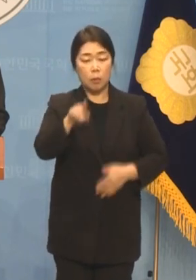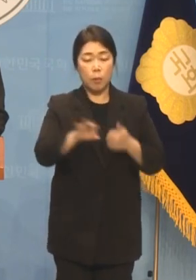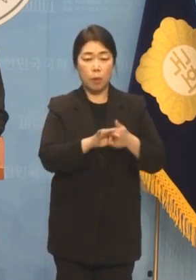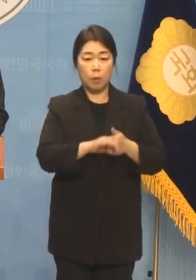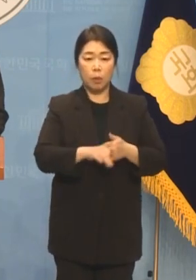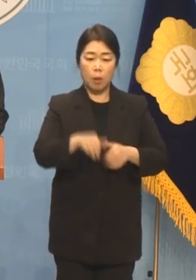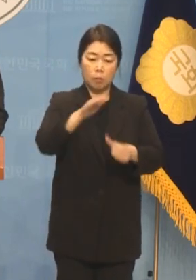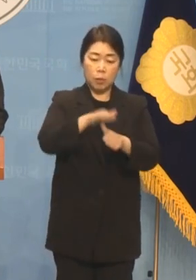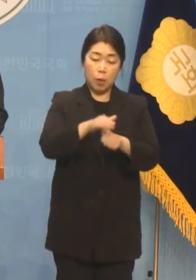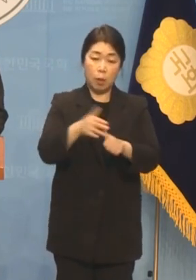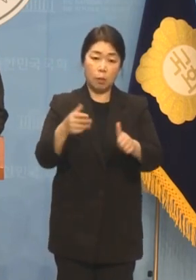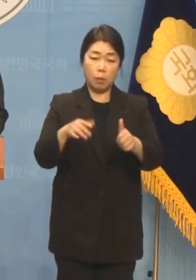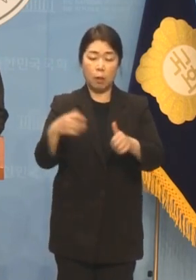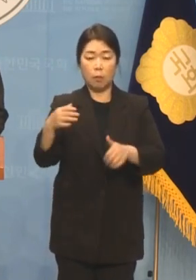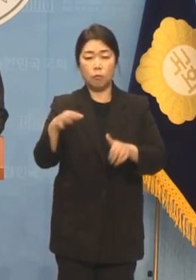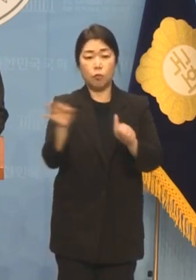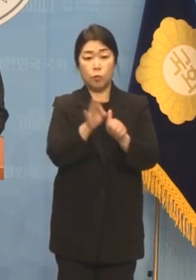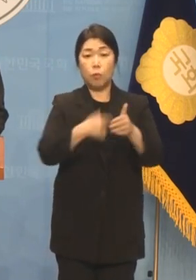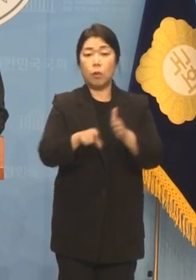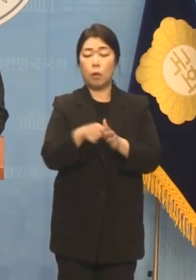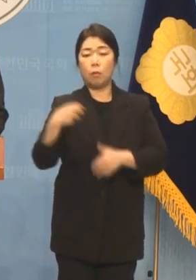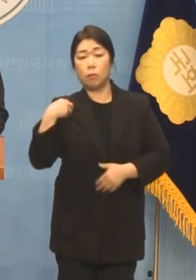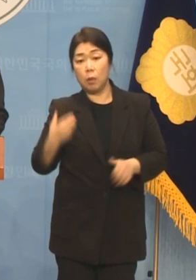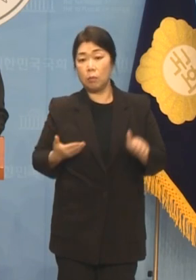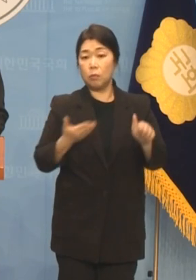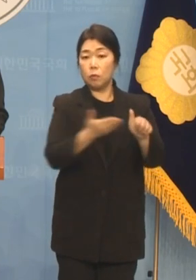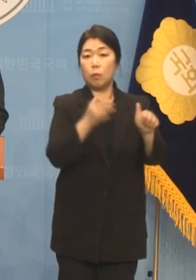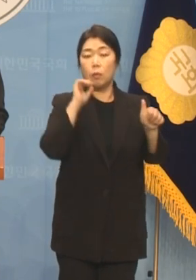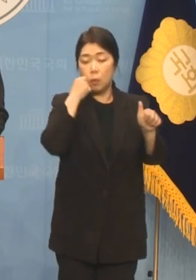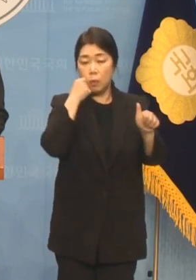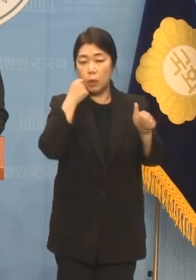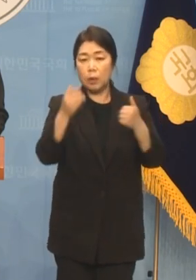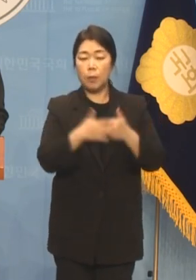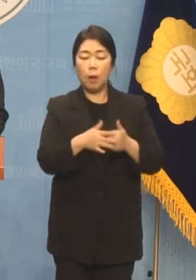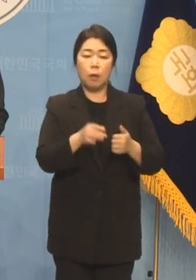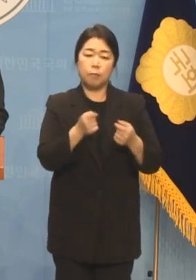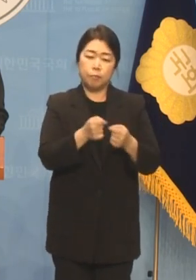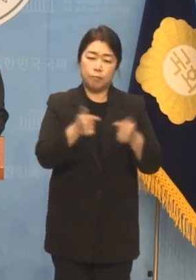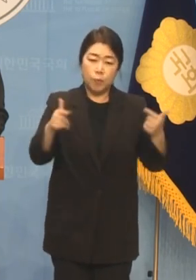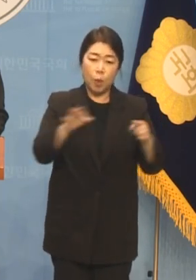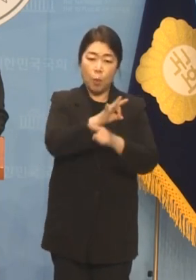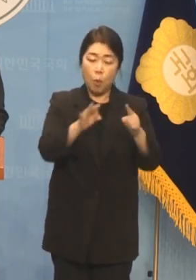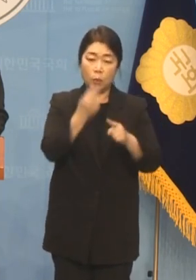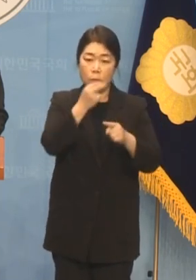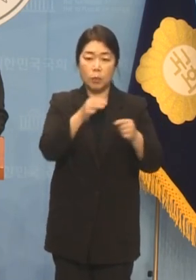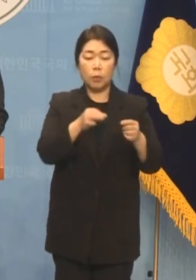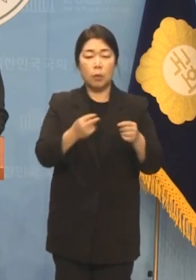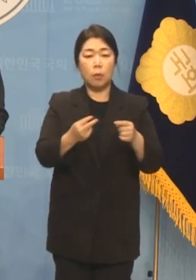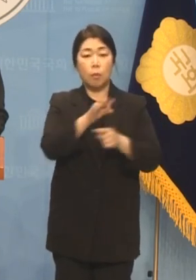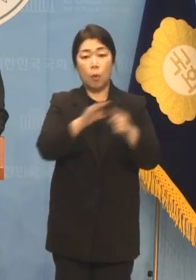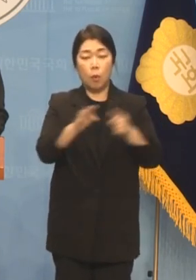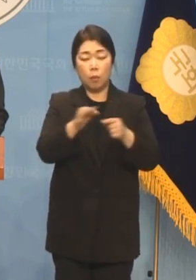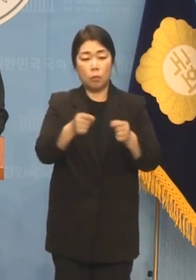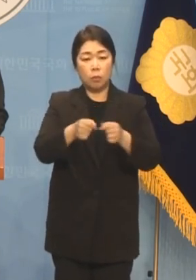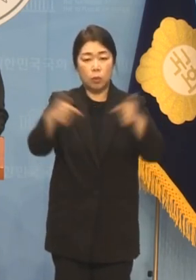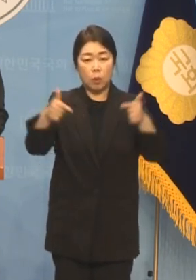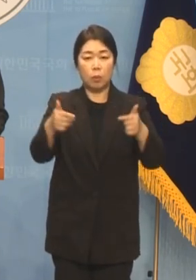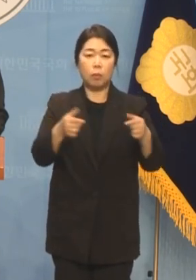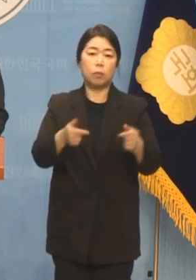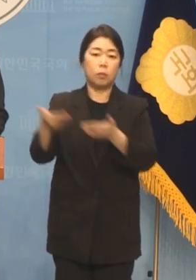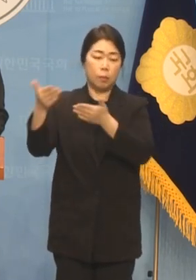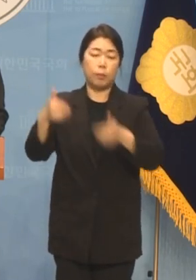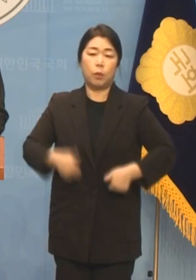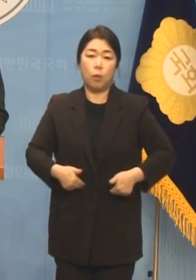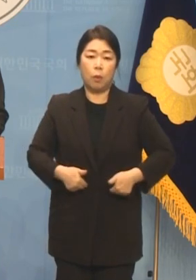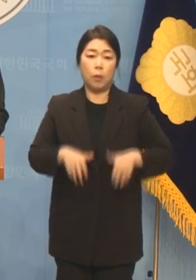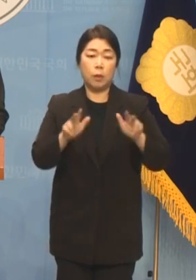떠넘길 수는 없습니다. 점진적 보험료율 인상과 수급 개시 연령의 조정이 필요합니다. 현 세대의